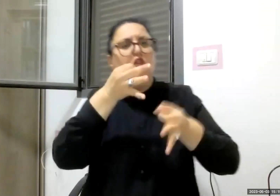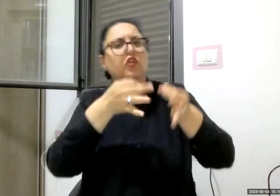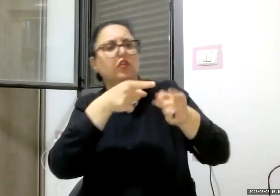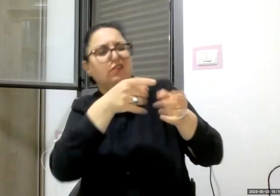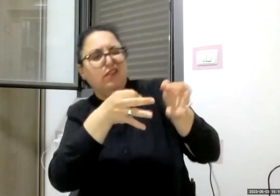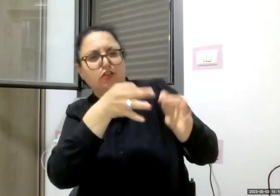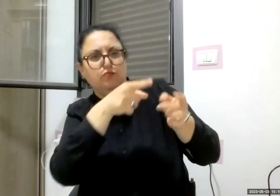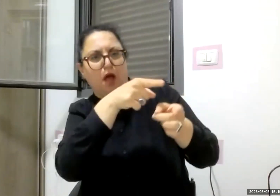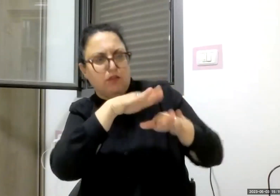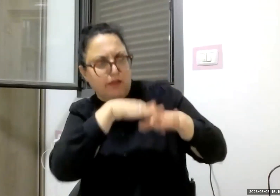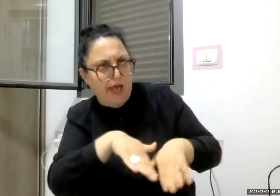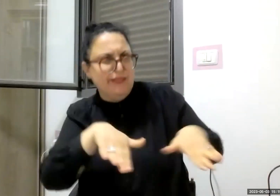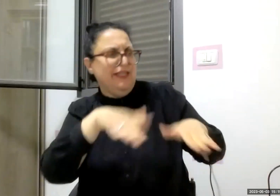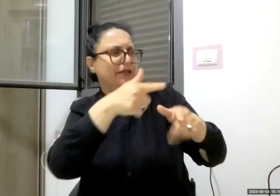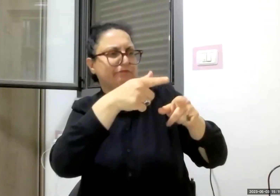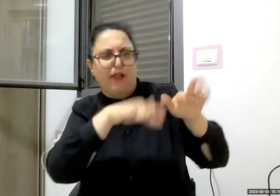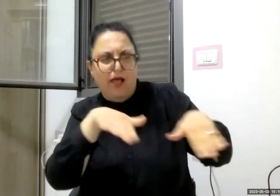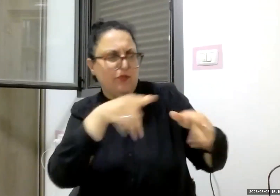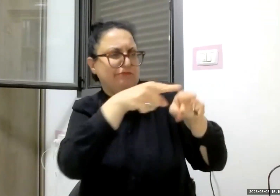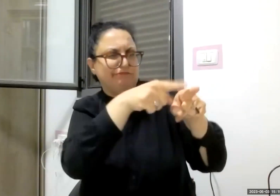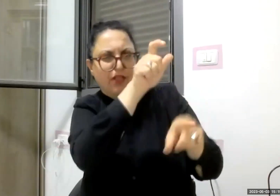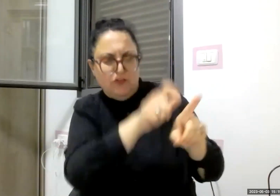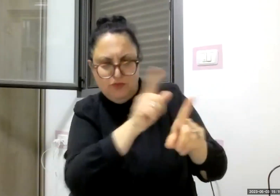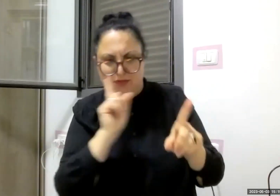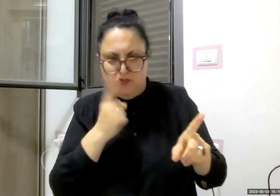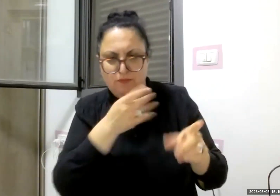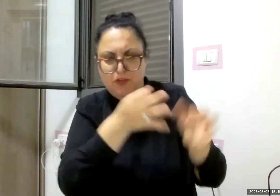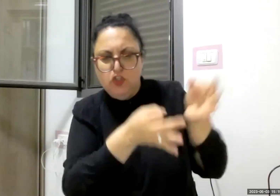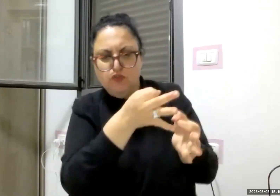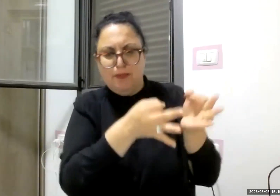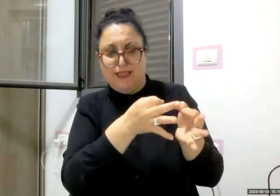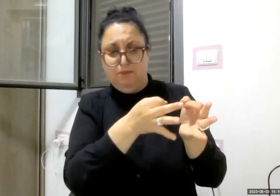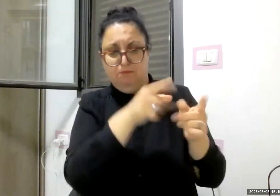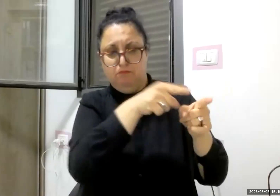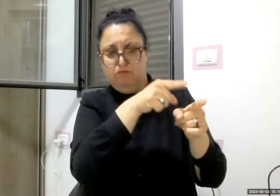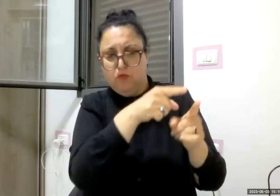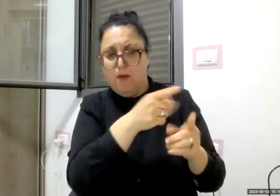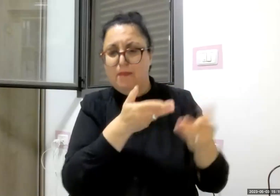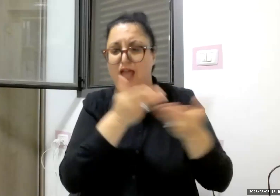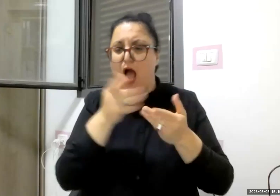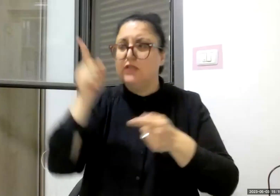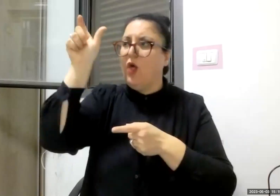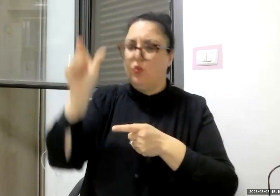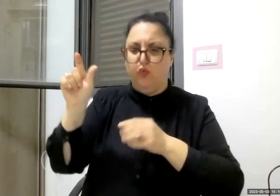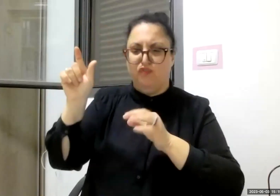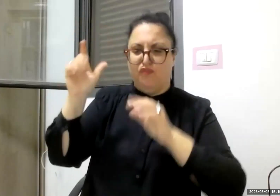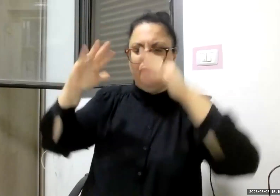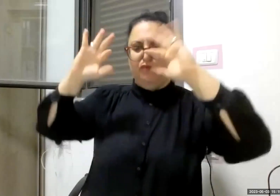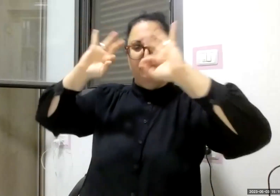האדם נשפט, בין אם זה ילדים ואנשים בוגרים, הם משפטים